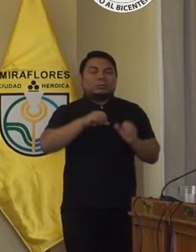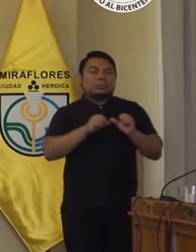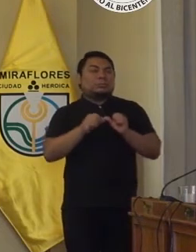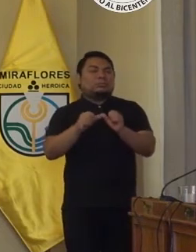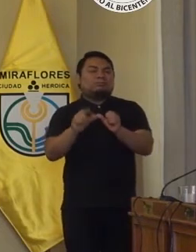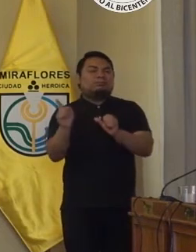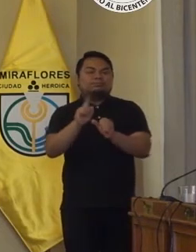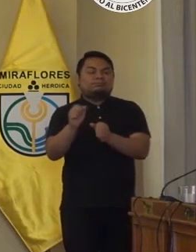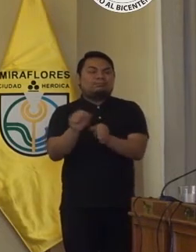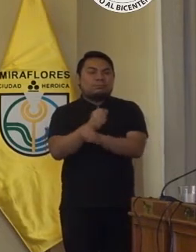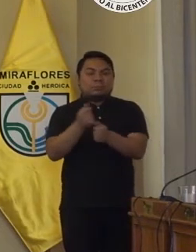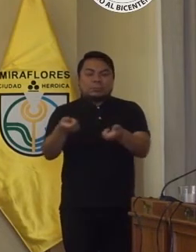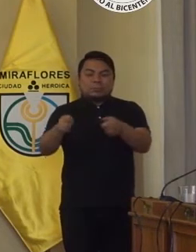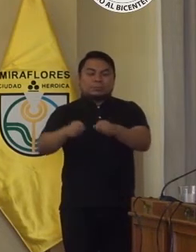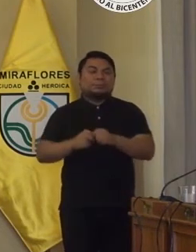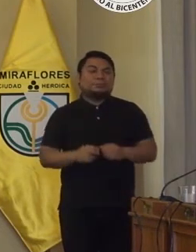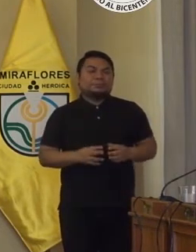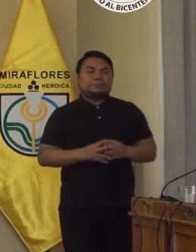permanente inseguridad.